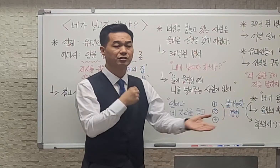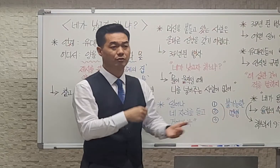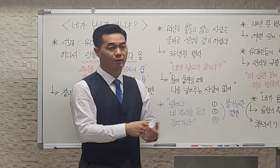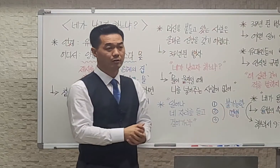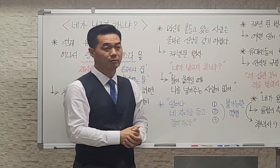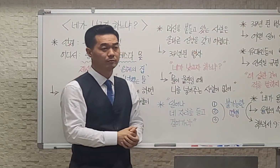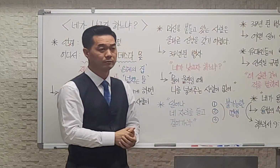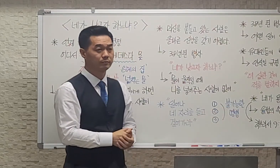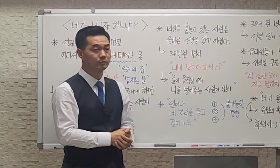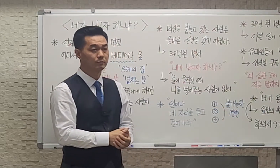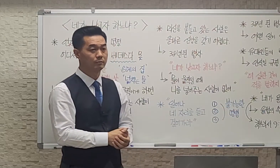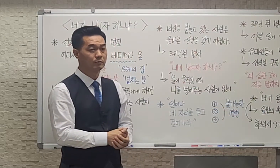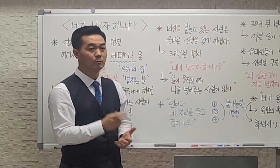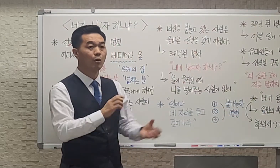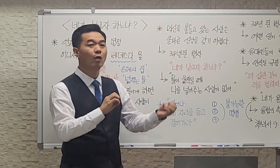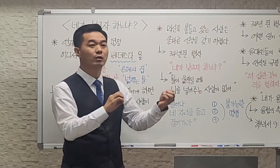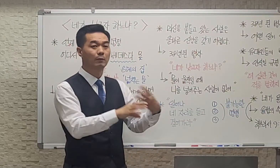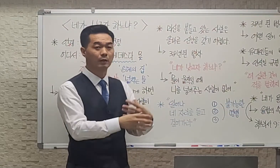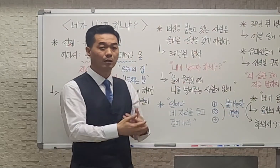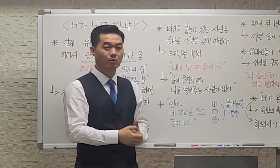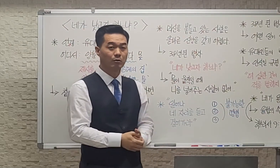거예요. 뭐라고 대답할까요?